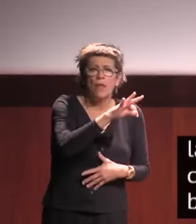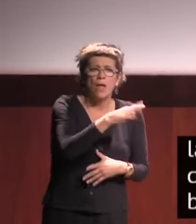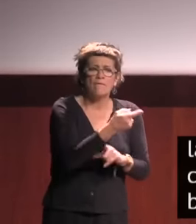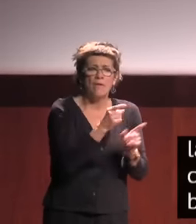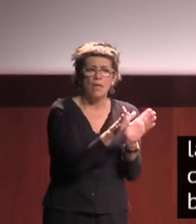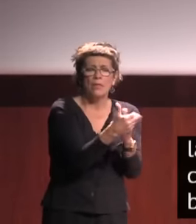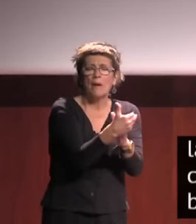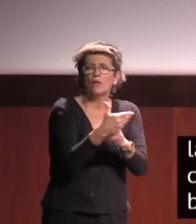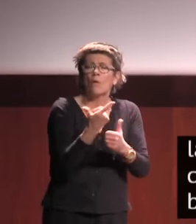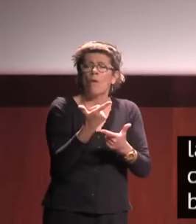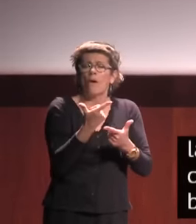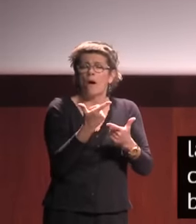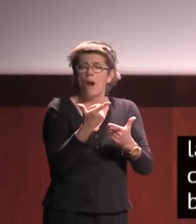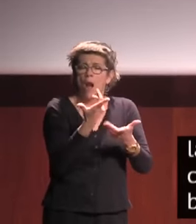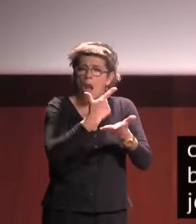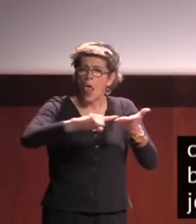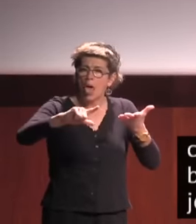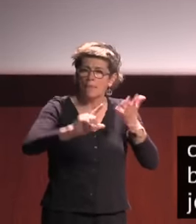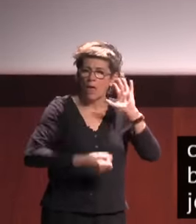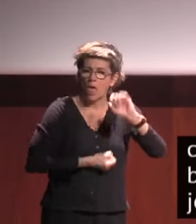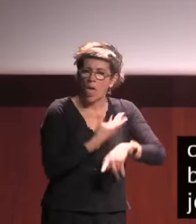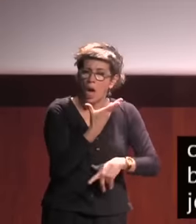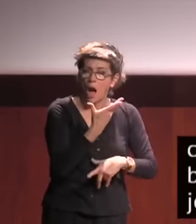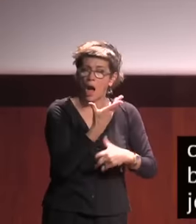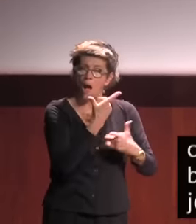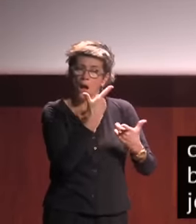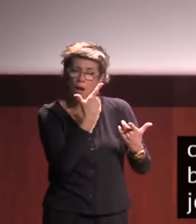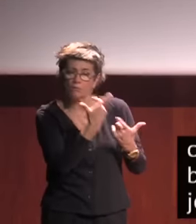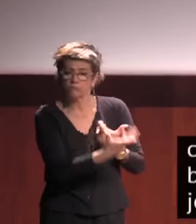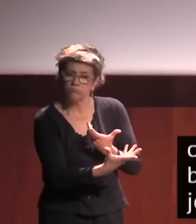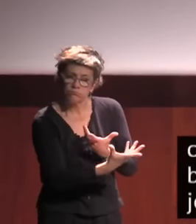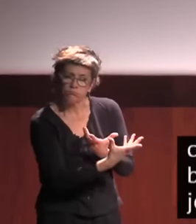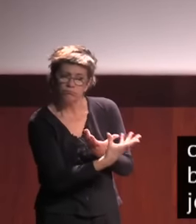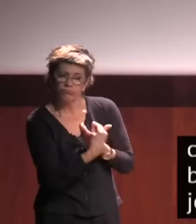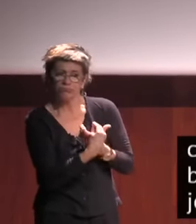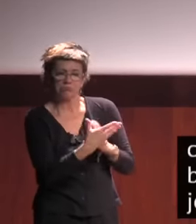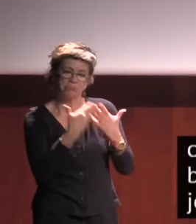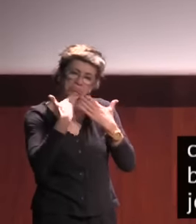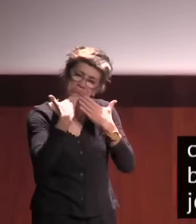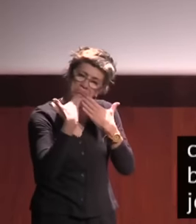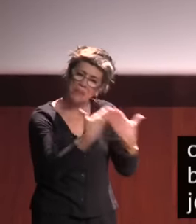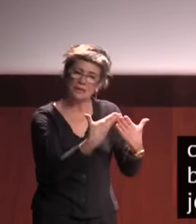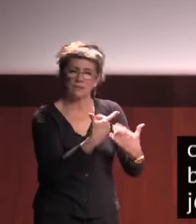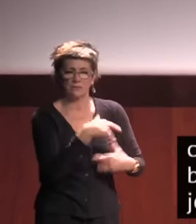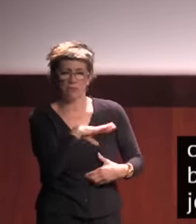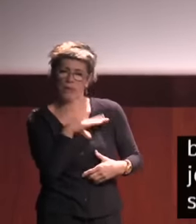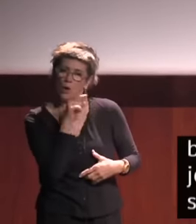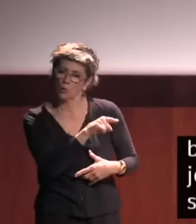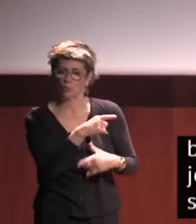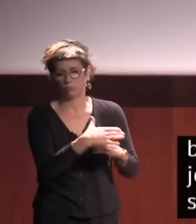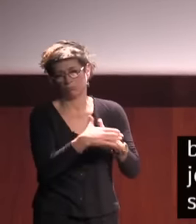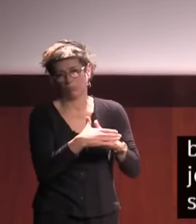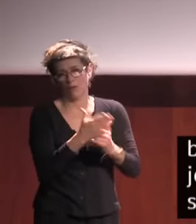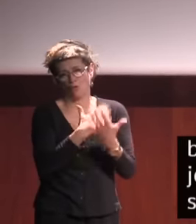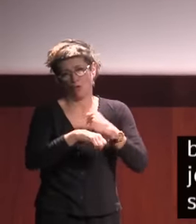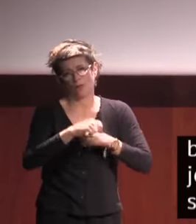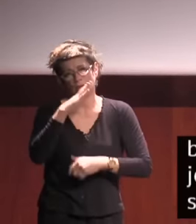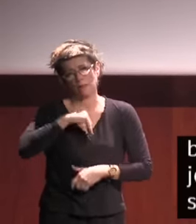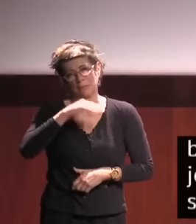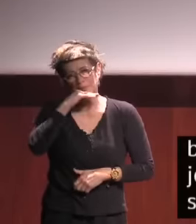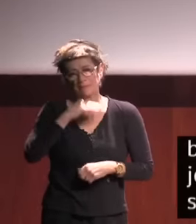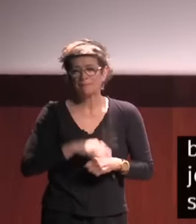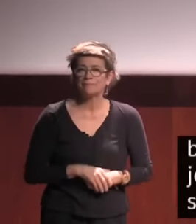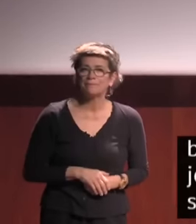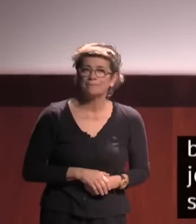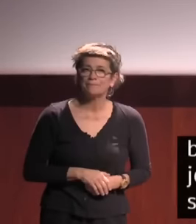département Lettres et Arts, n'avait pas mis ses compétences de signeur à notre service. Je lui dois des remerciements particuliers. En